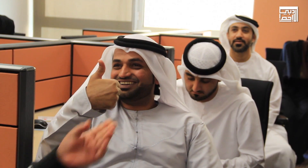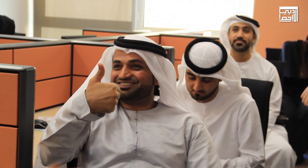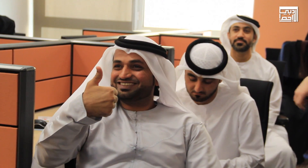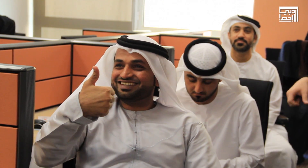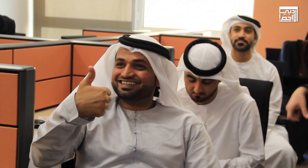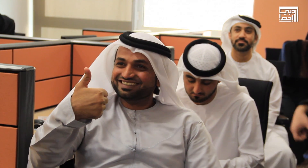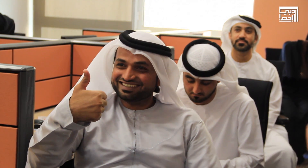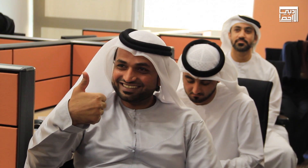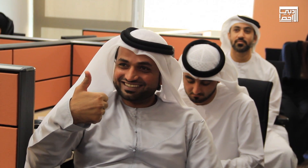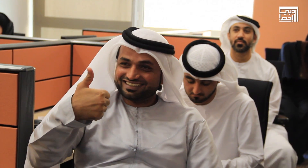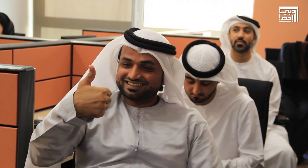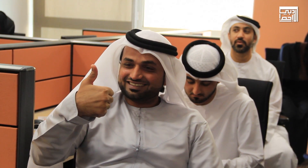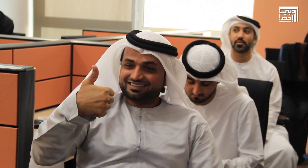ألف أوكي